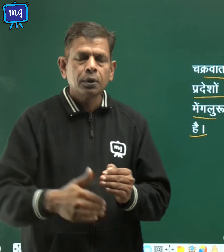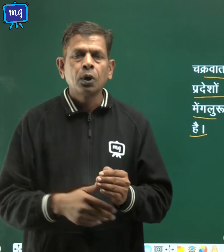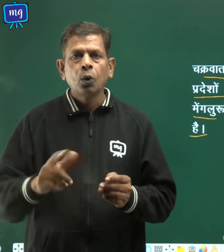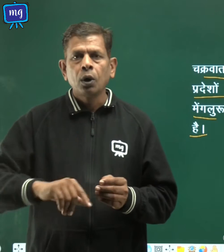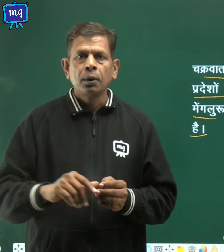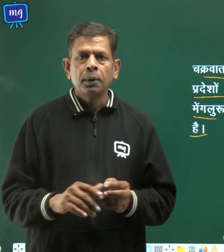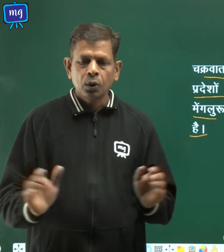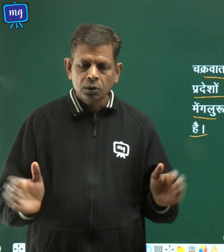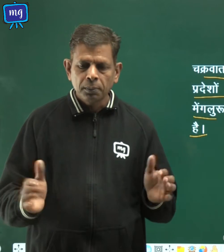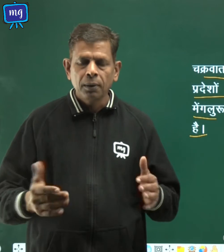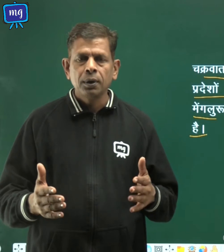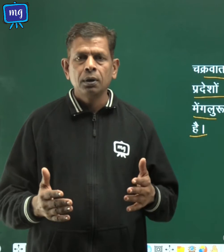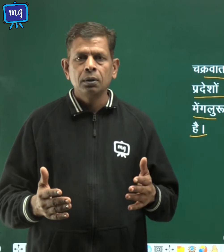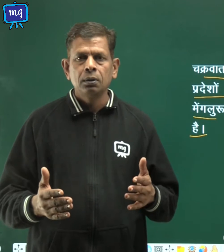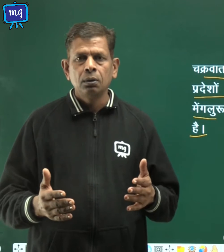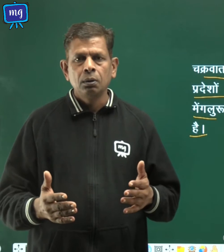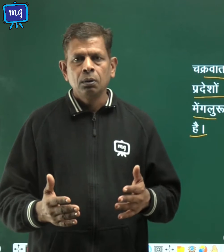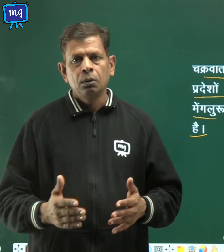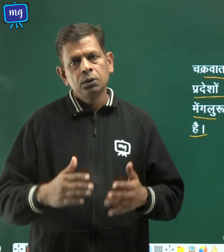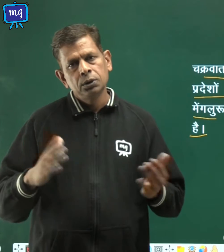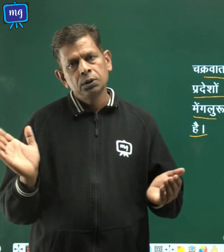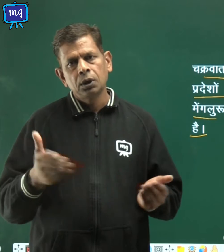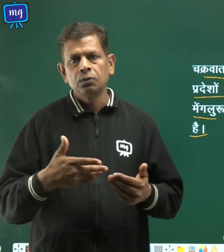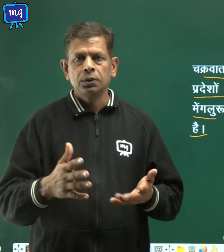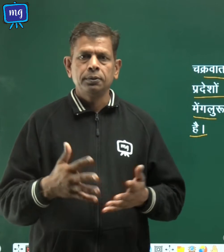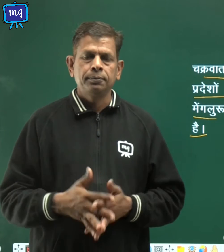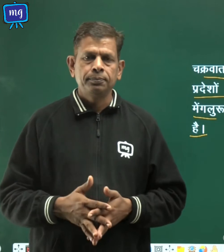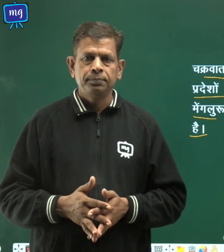वहाँ पर आने की संभावना ज़्यादा होती है।